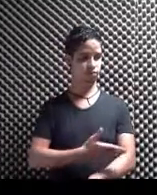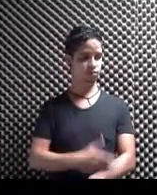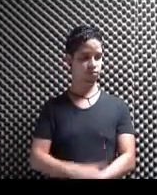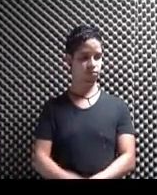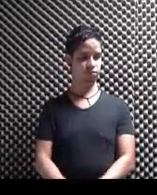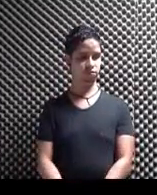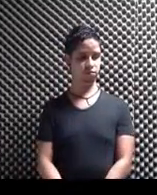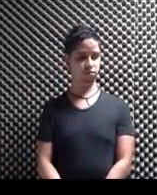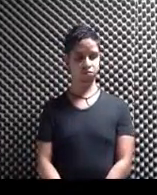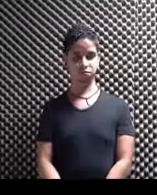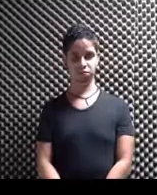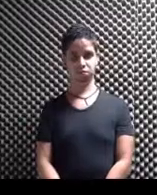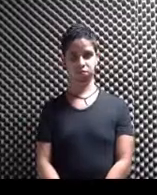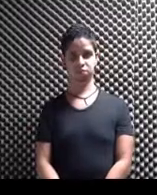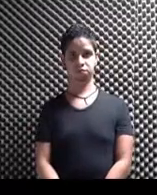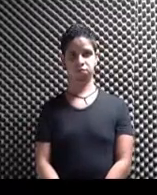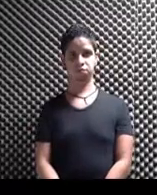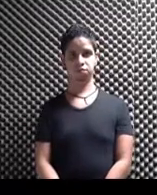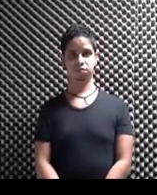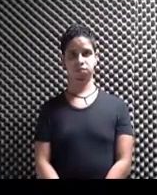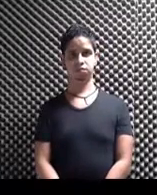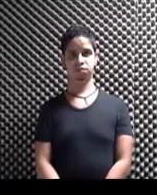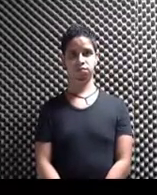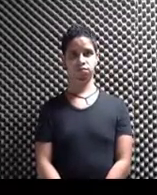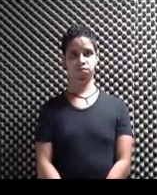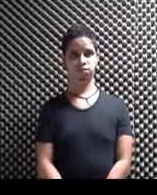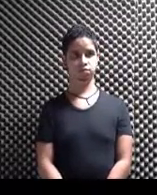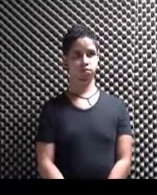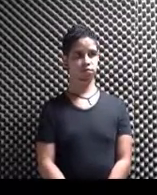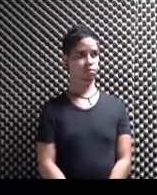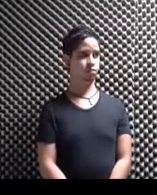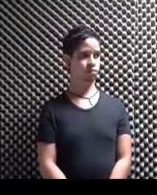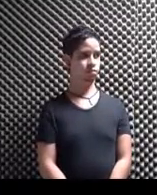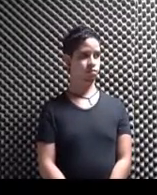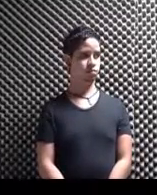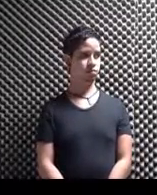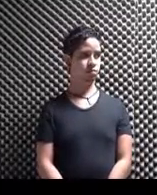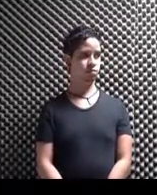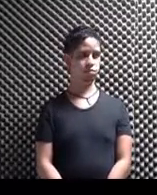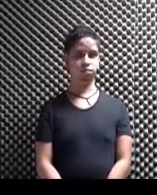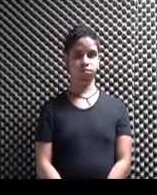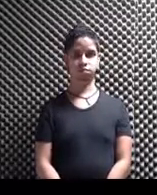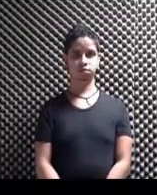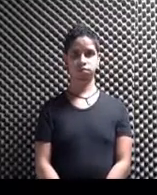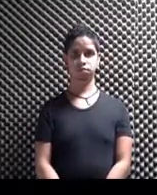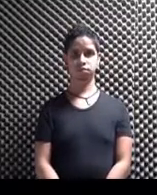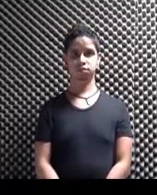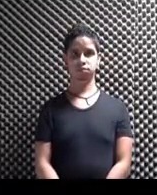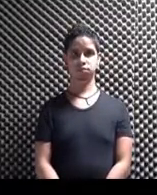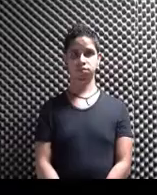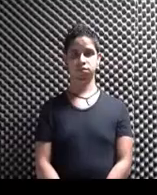tablilla y luce muy muy elegante yo le tiraría un ticket no, no, no gofiando gofiando